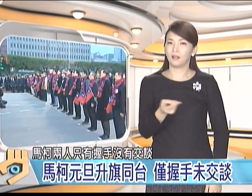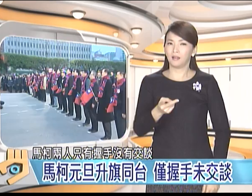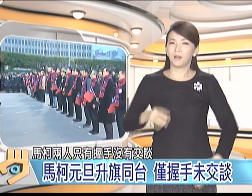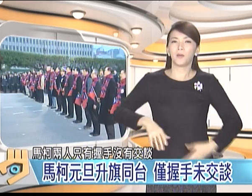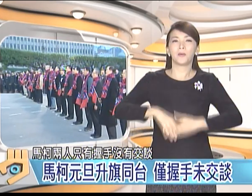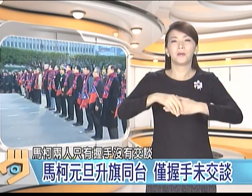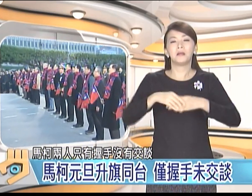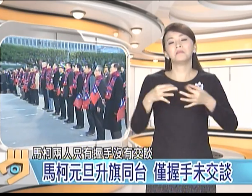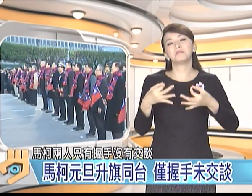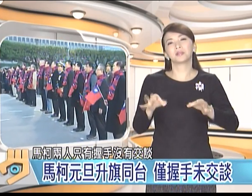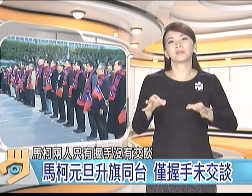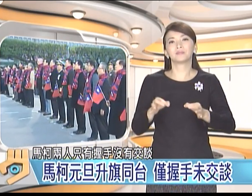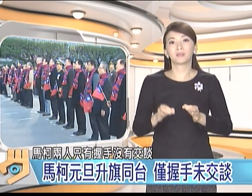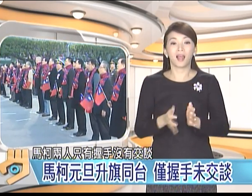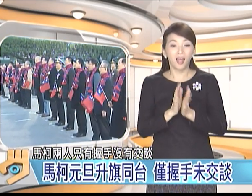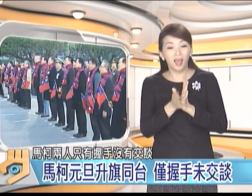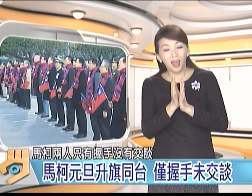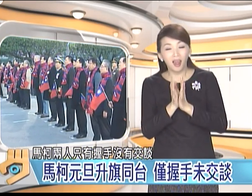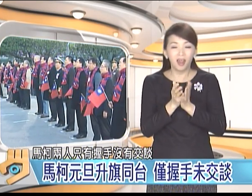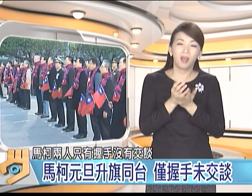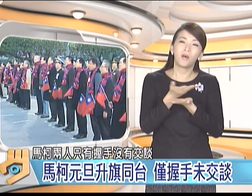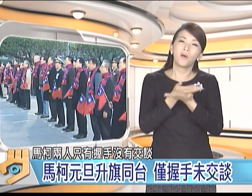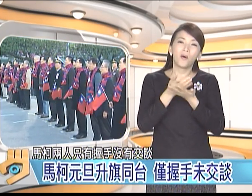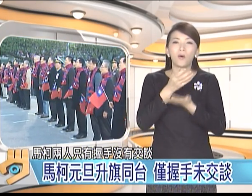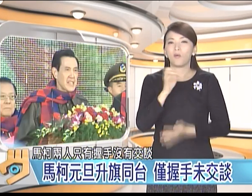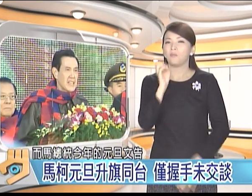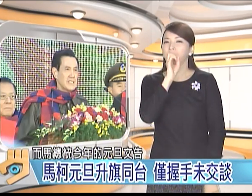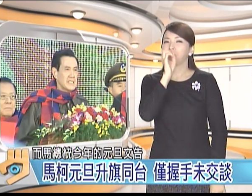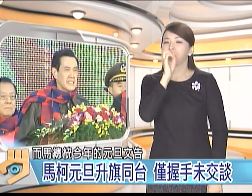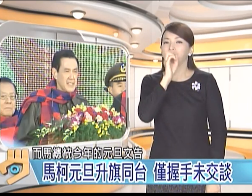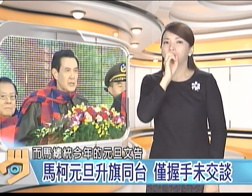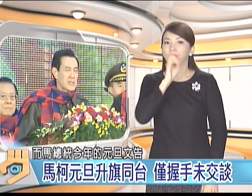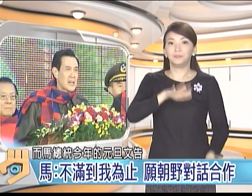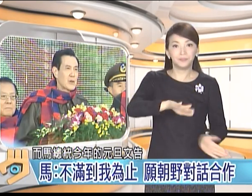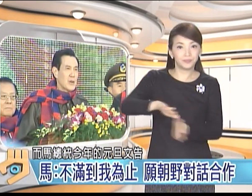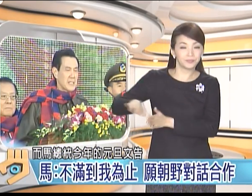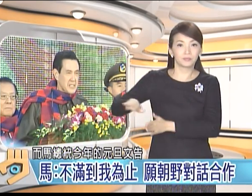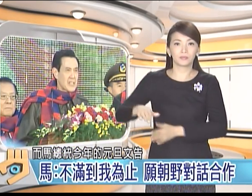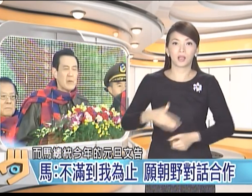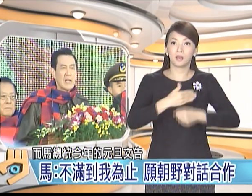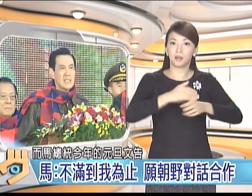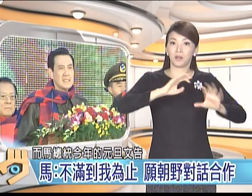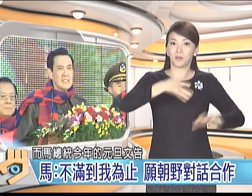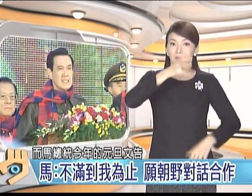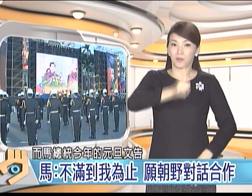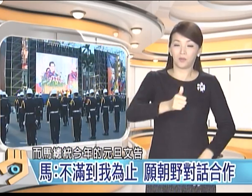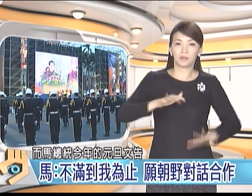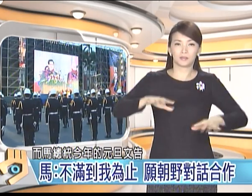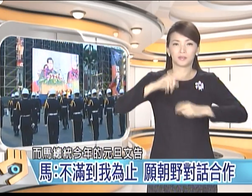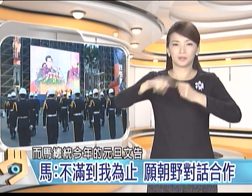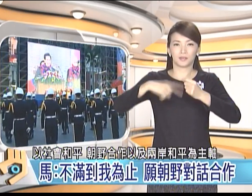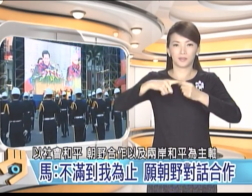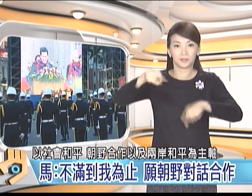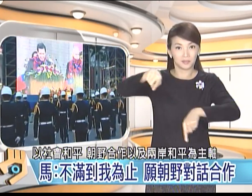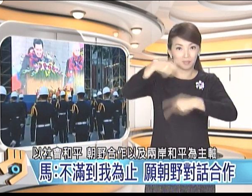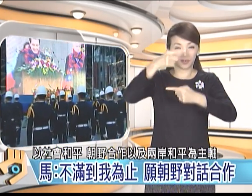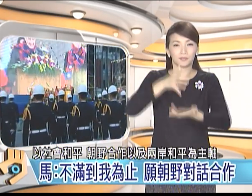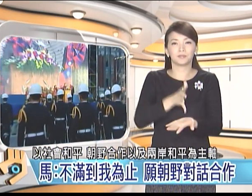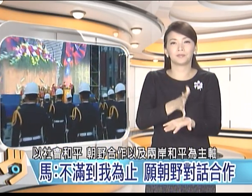握手，并没有交谈。而马总统今年的元旦文告是以社会和